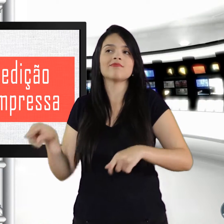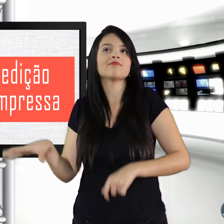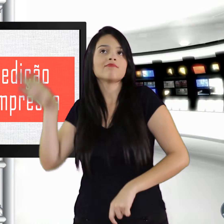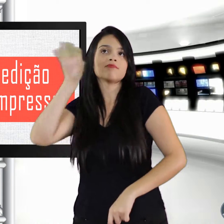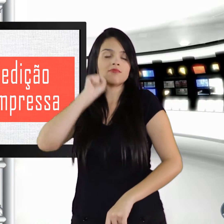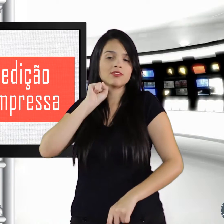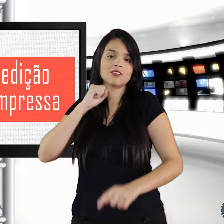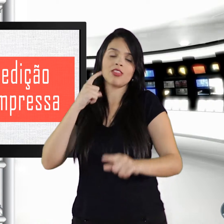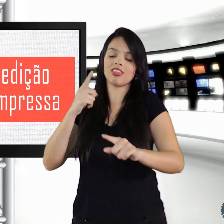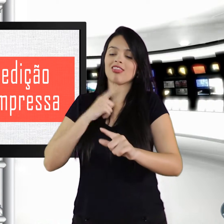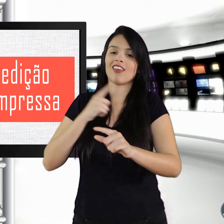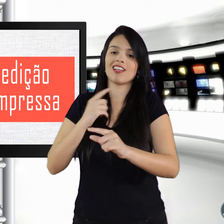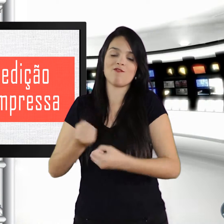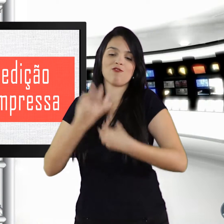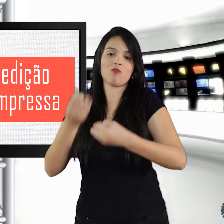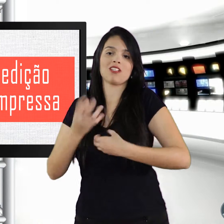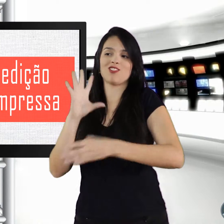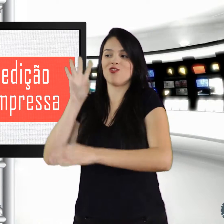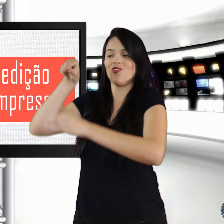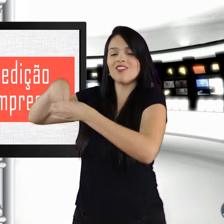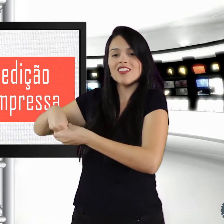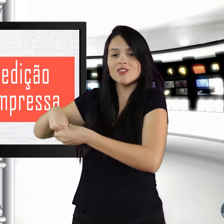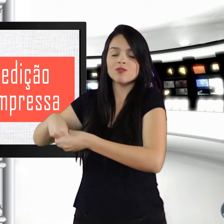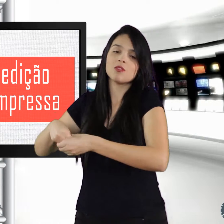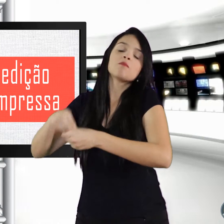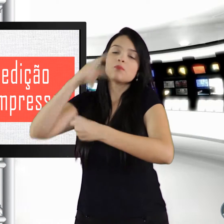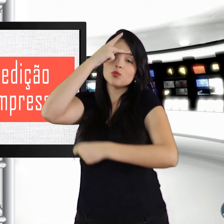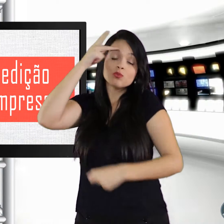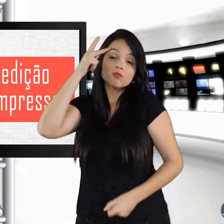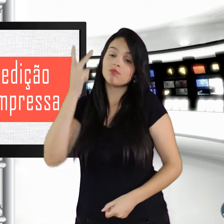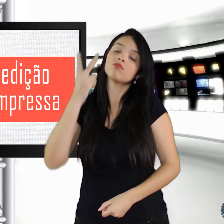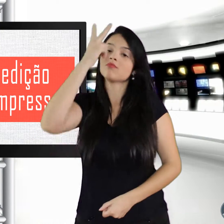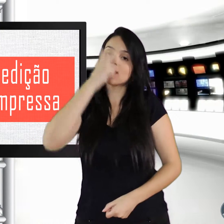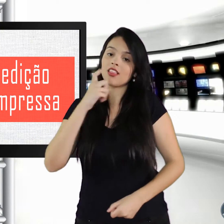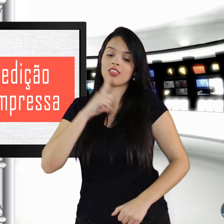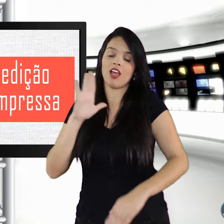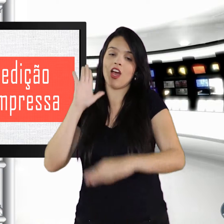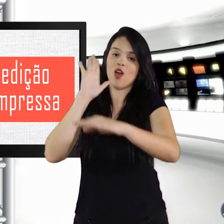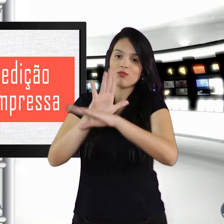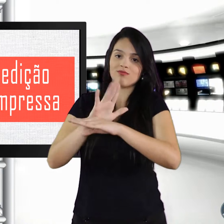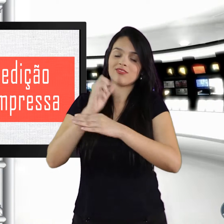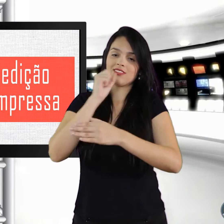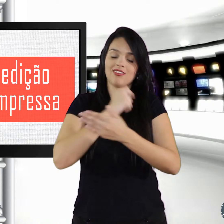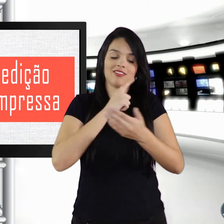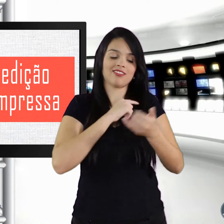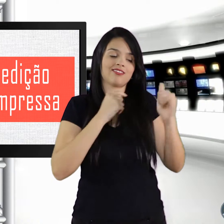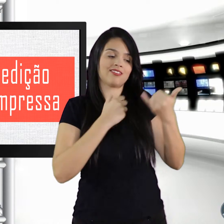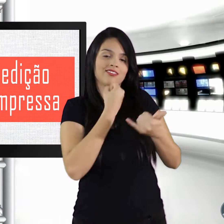sobre a peça. Dessa forma, a pessoa com deficiência visual, com o auxílio de um smartphone, um aplicativo de leitor de código